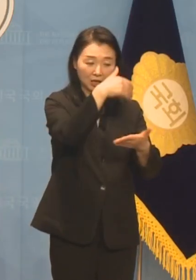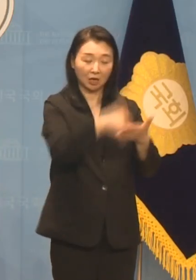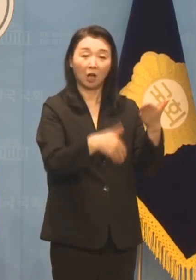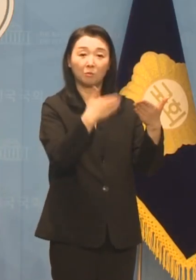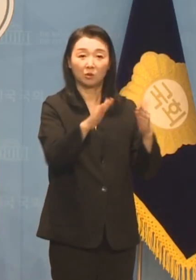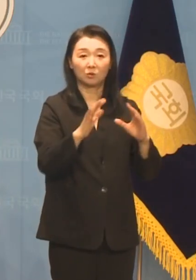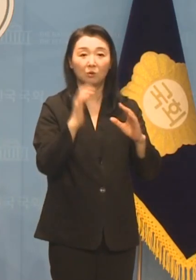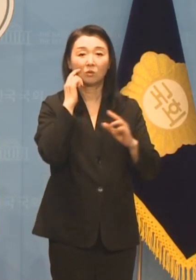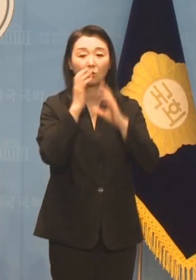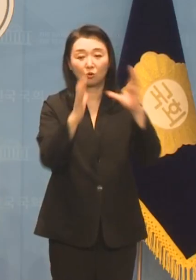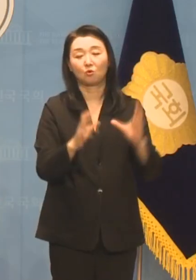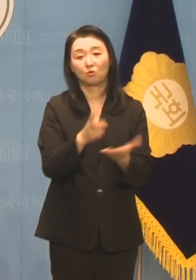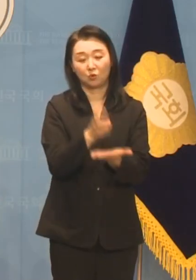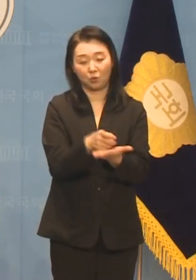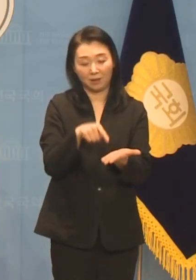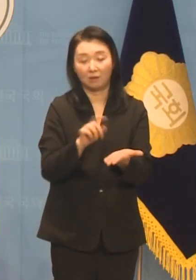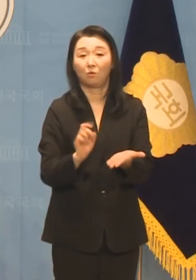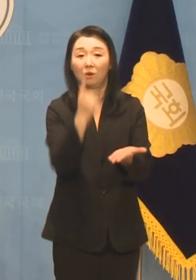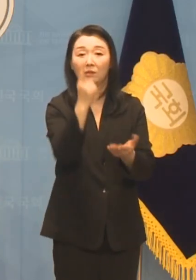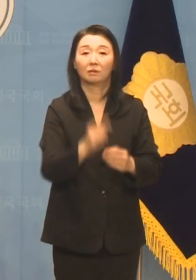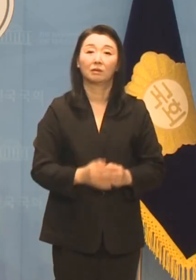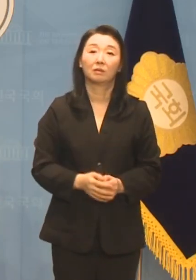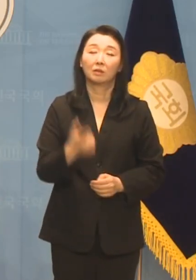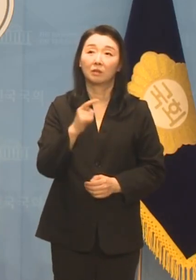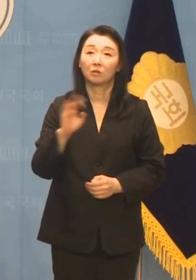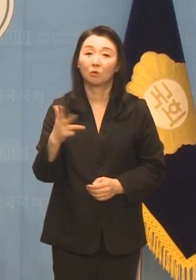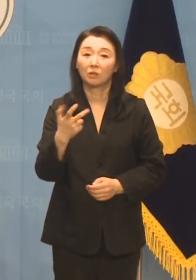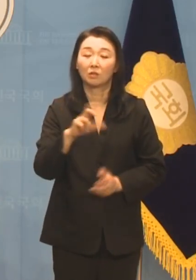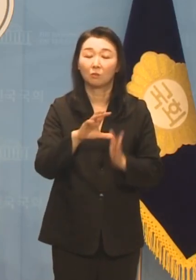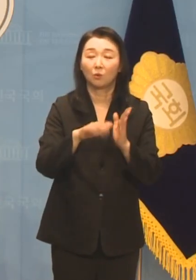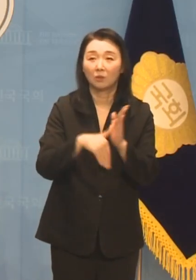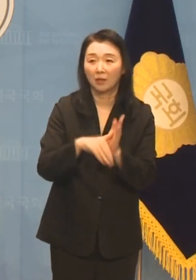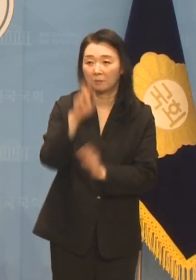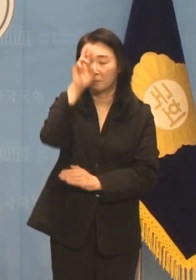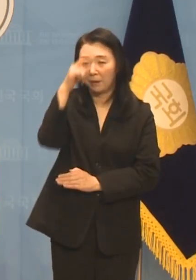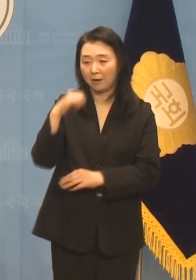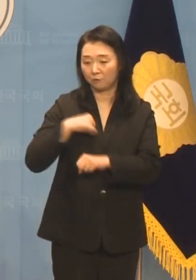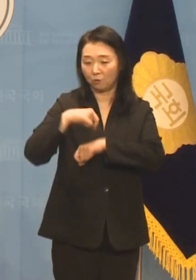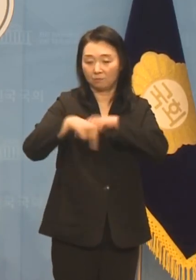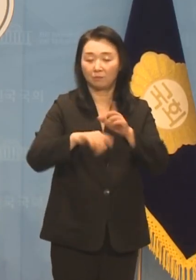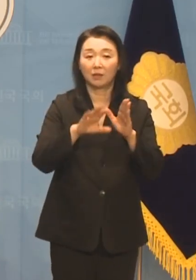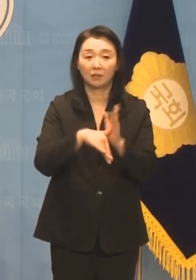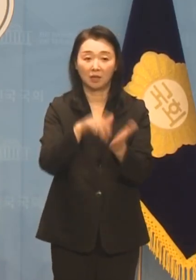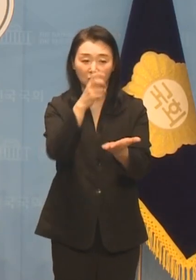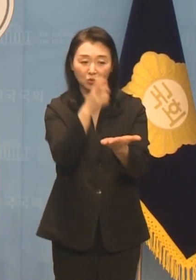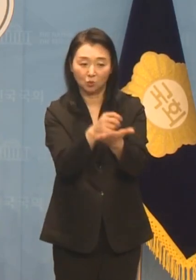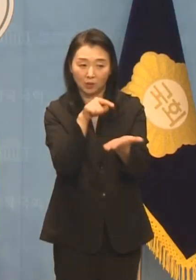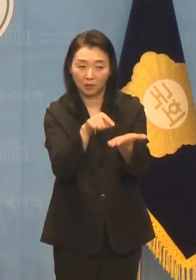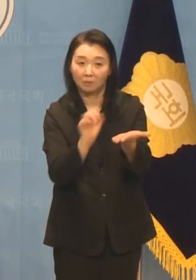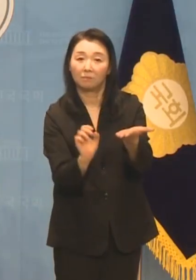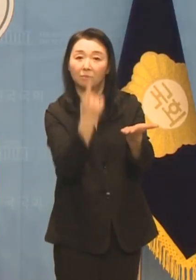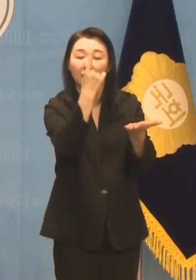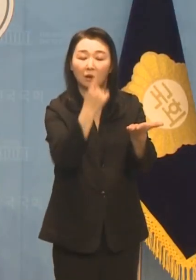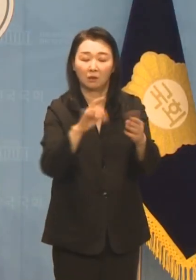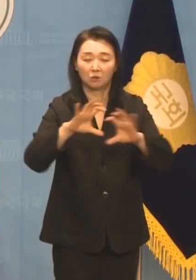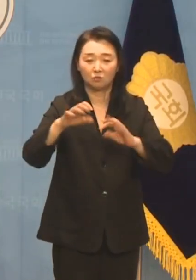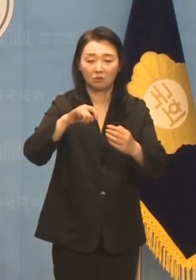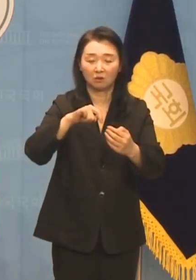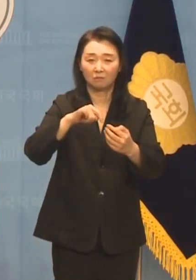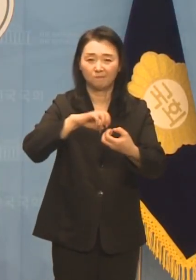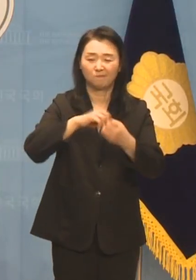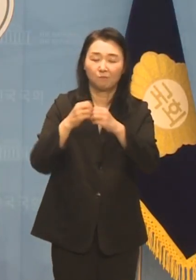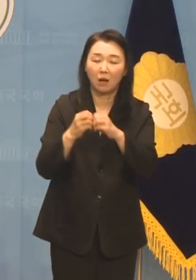조례 때문입니다. 1975년 박정희 유신 독재 시절 제정된 이 조례의 탓에 국정농단으로